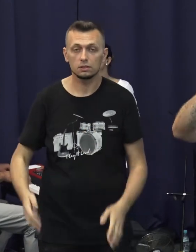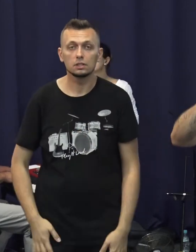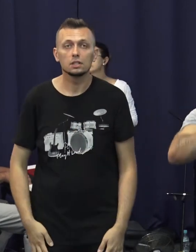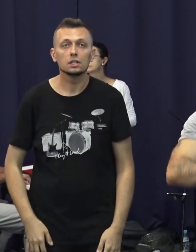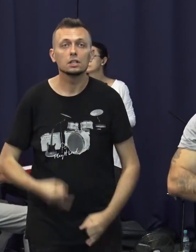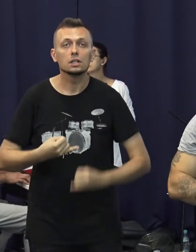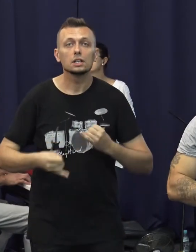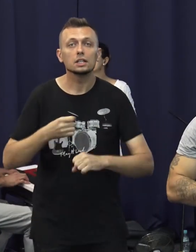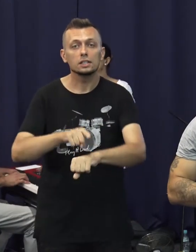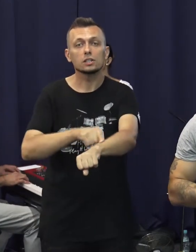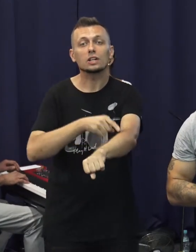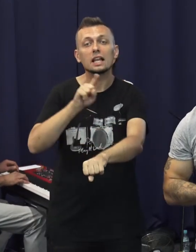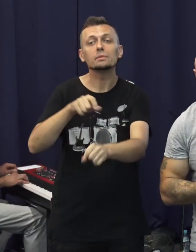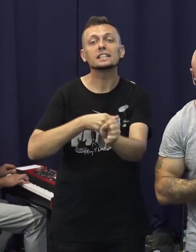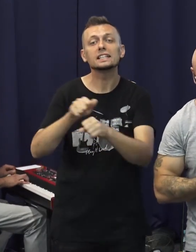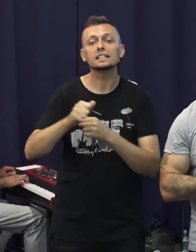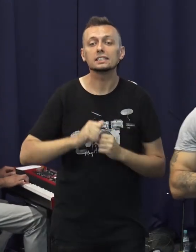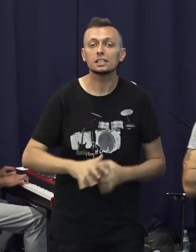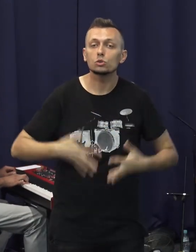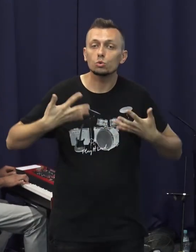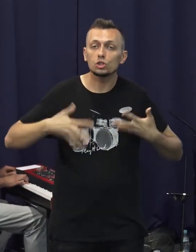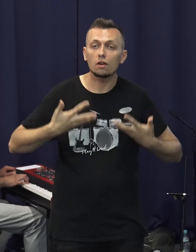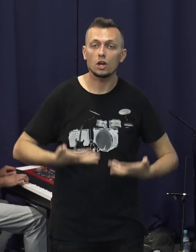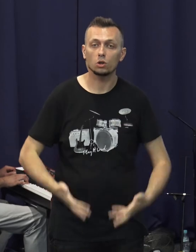Jego ranami jesteś uzdrowiony.